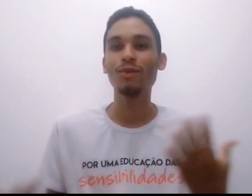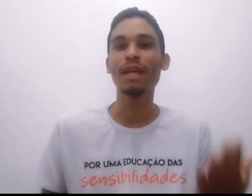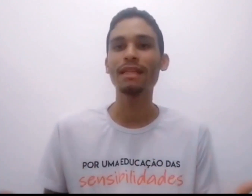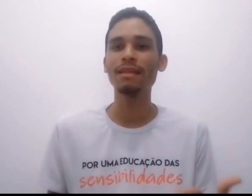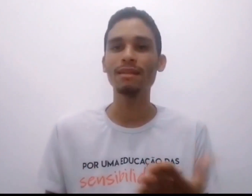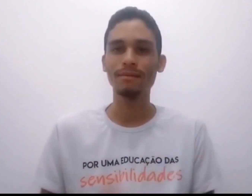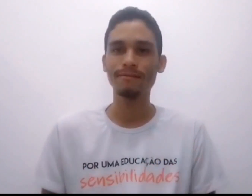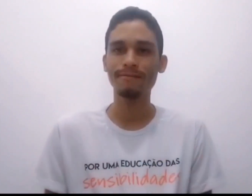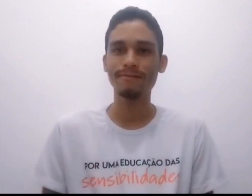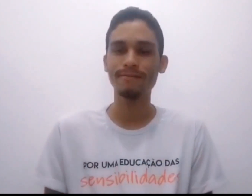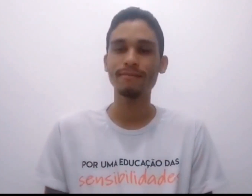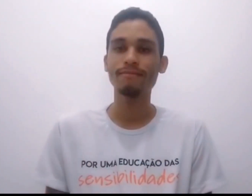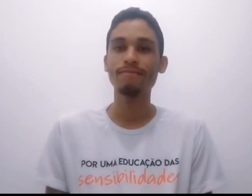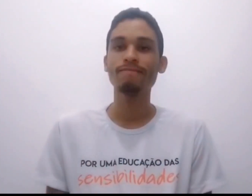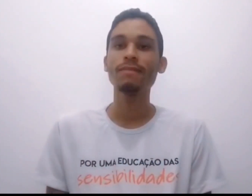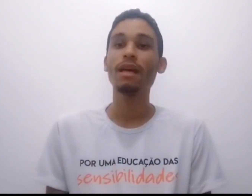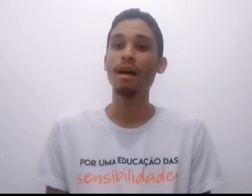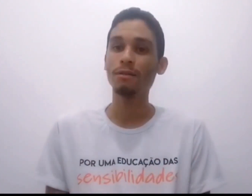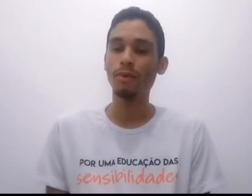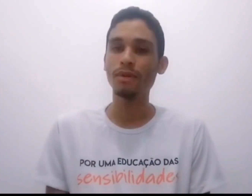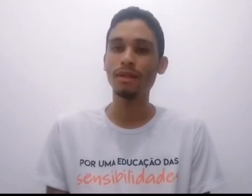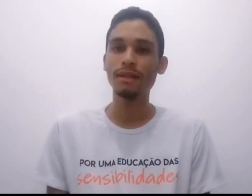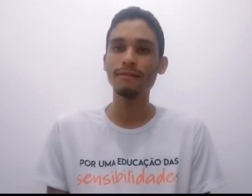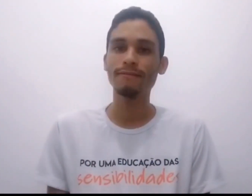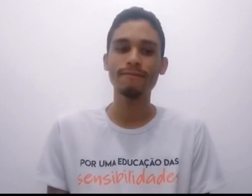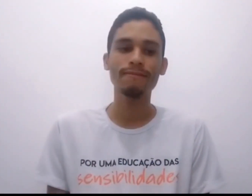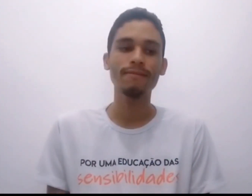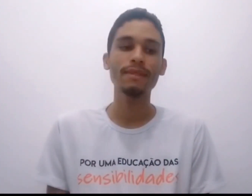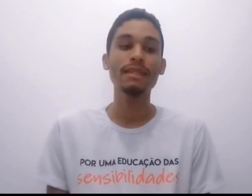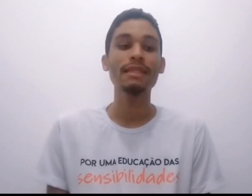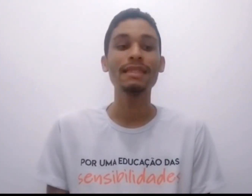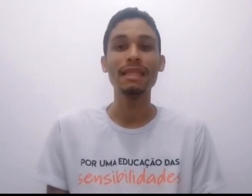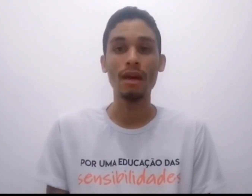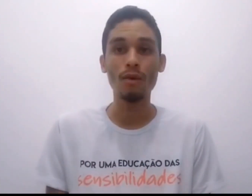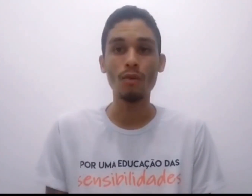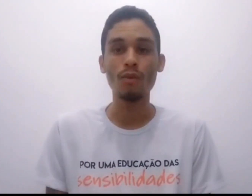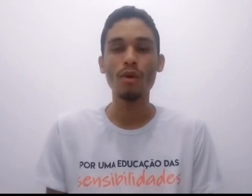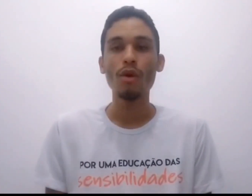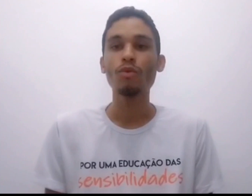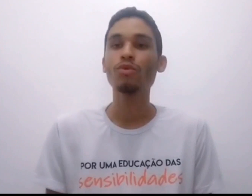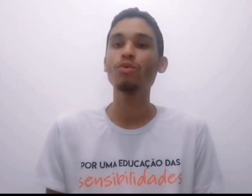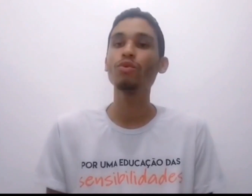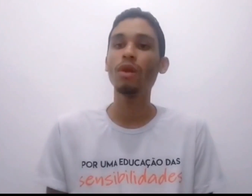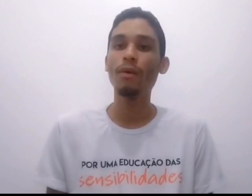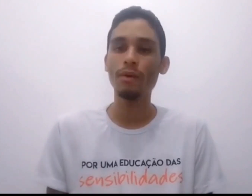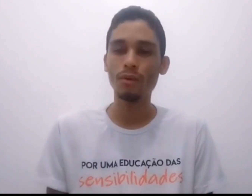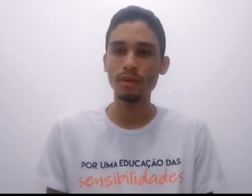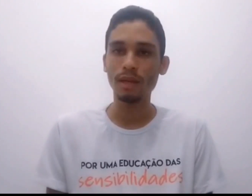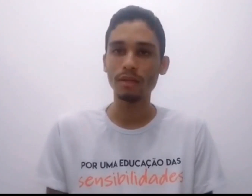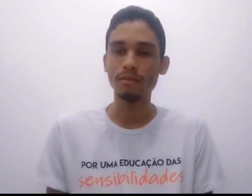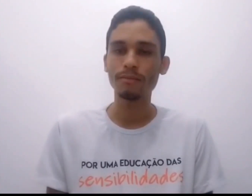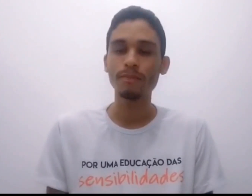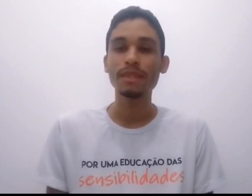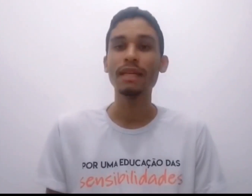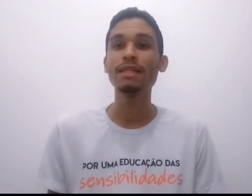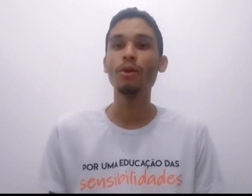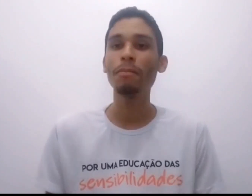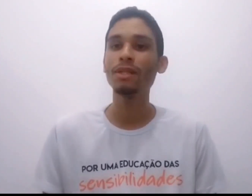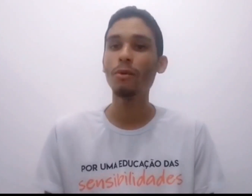cuidar dele. A resposta é não. O surdo não é um coitado. Ele tem opinião